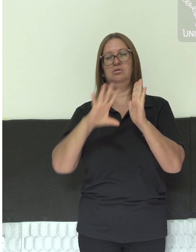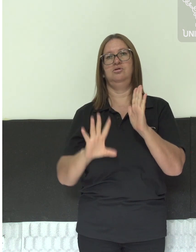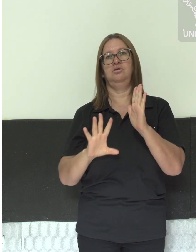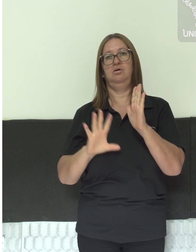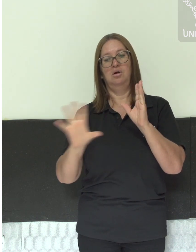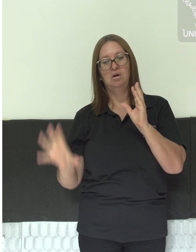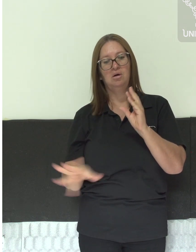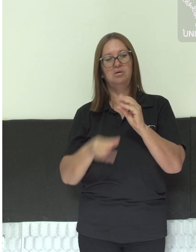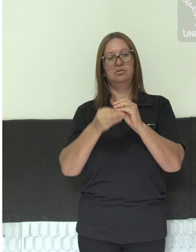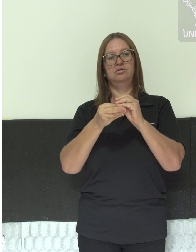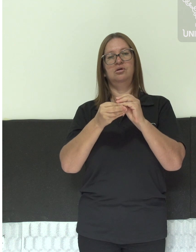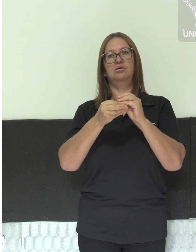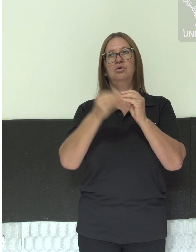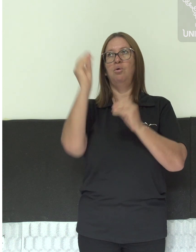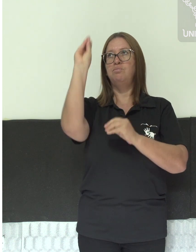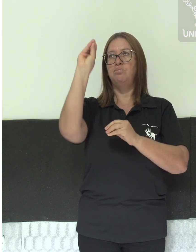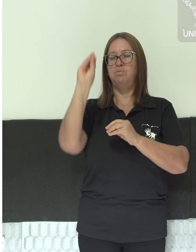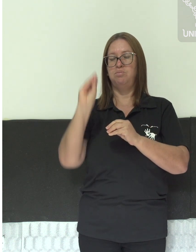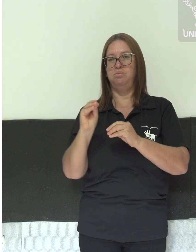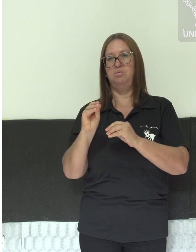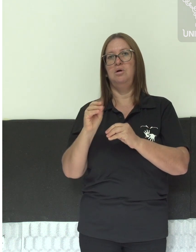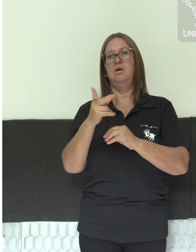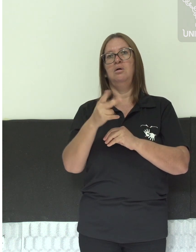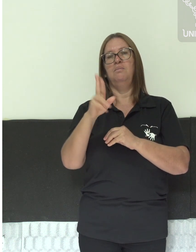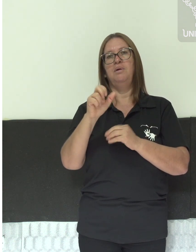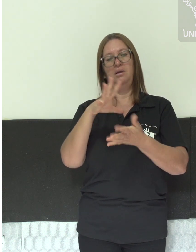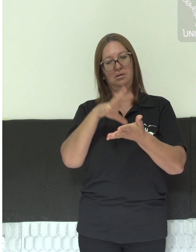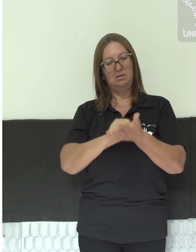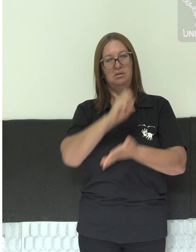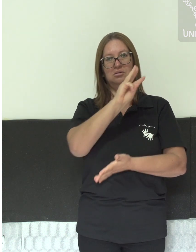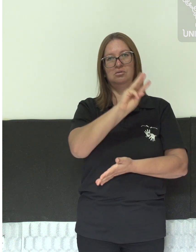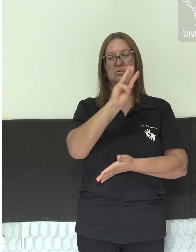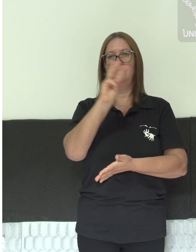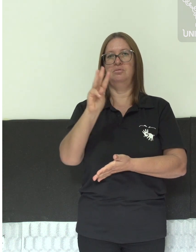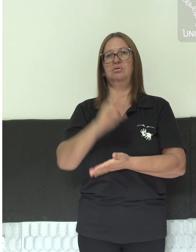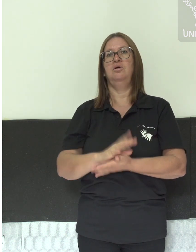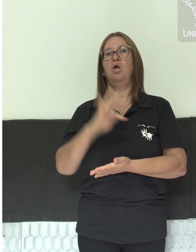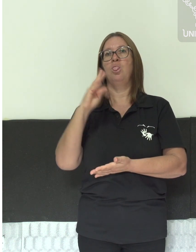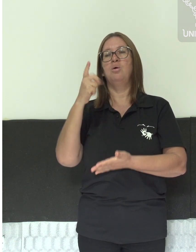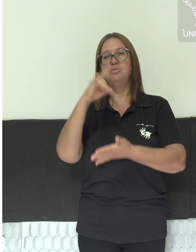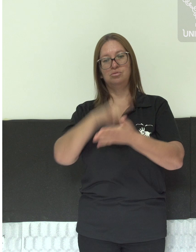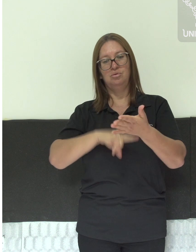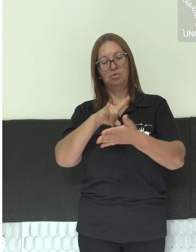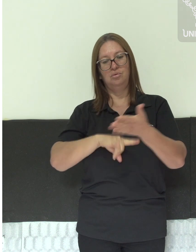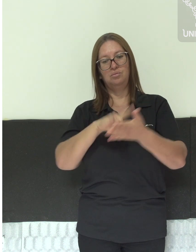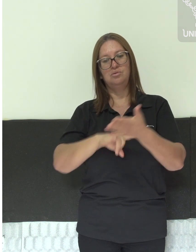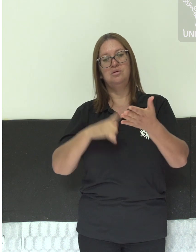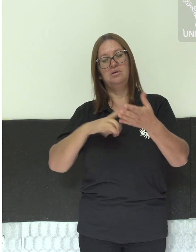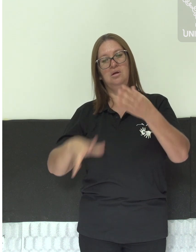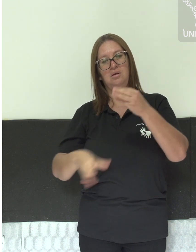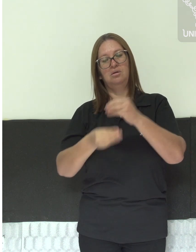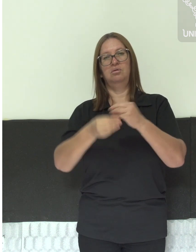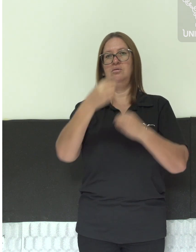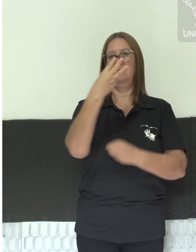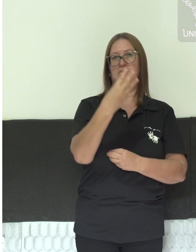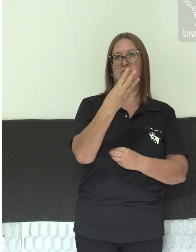anexando ao formulário eletrônico de pré-cadastro online os documentos elencados no anexo